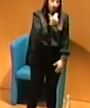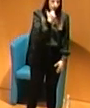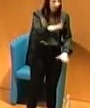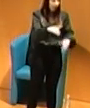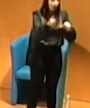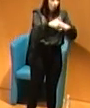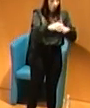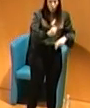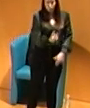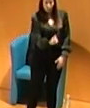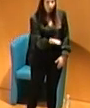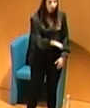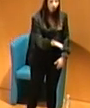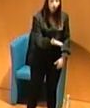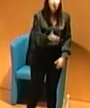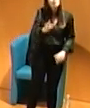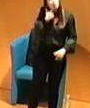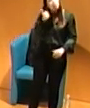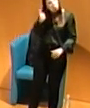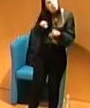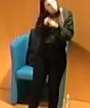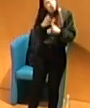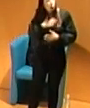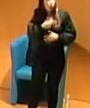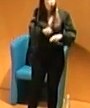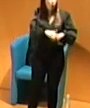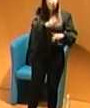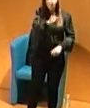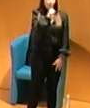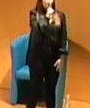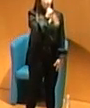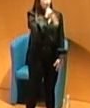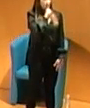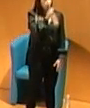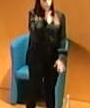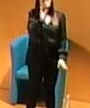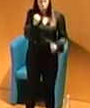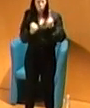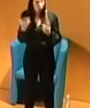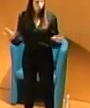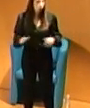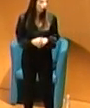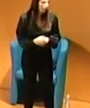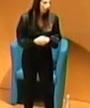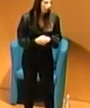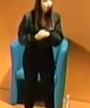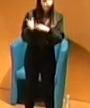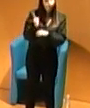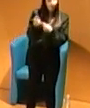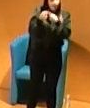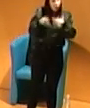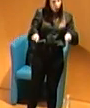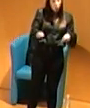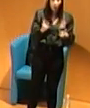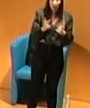mourir. Donc, ça veut dire qu'il a la même peur de mourir que moi, sauf qu'il ne l'a dit pas, il court. Vous voyez, on est différents. Peut-être le défi, c'est